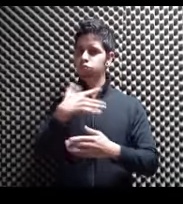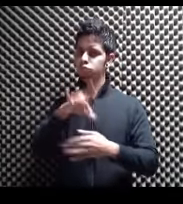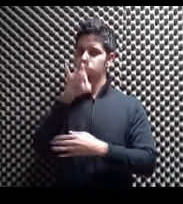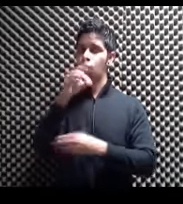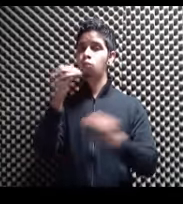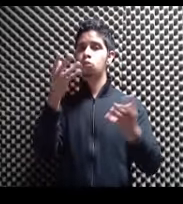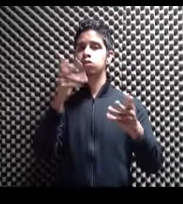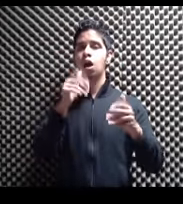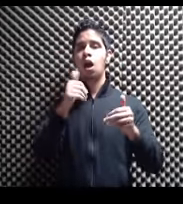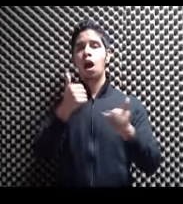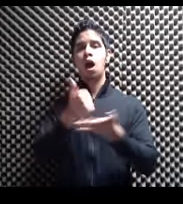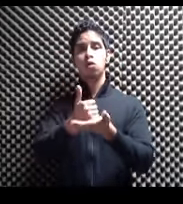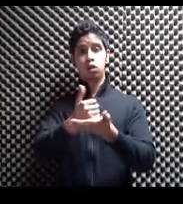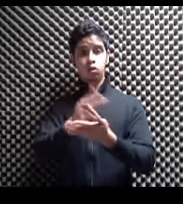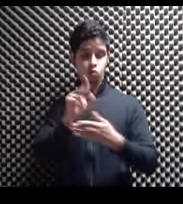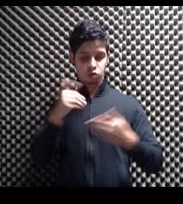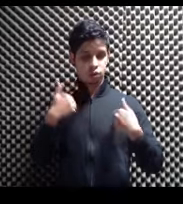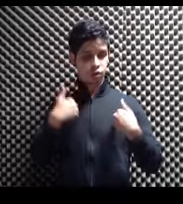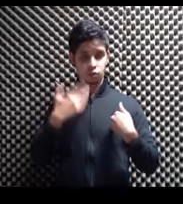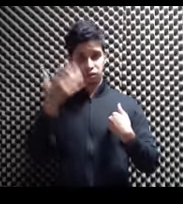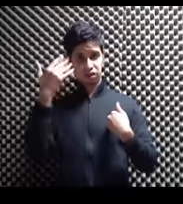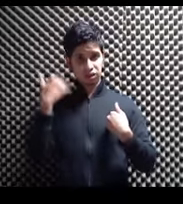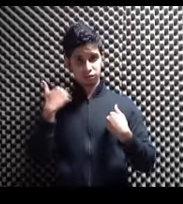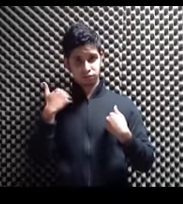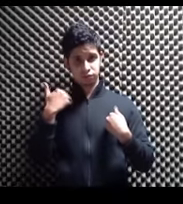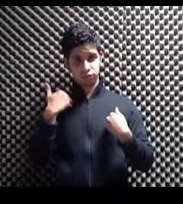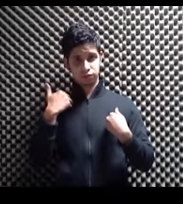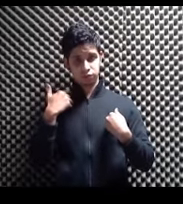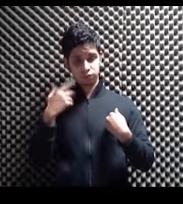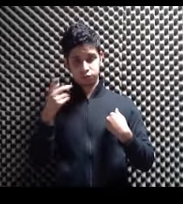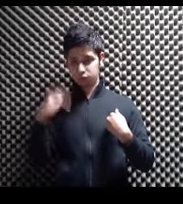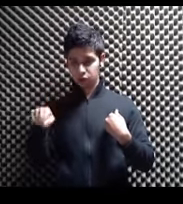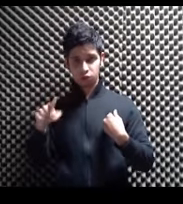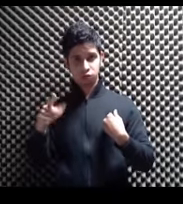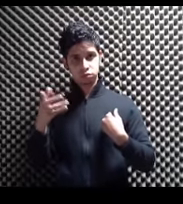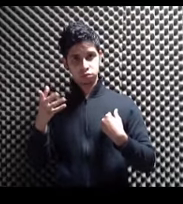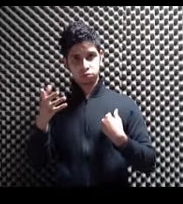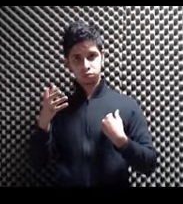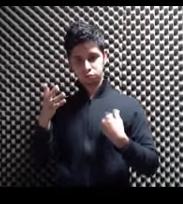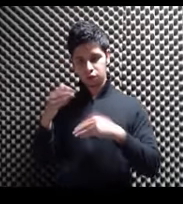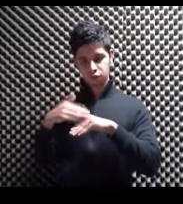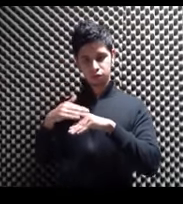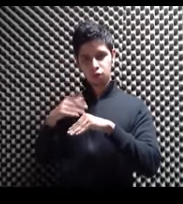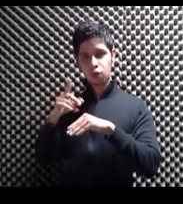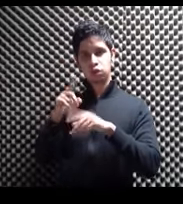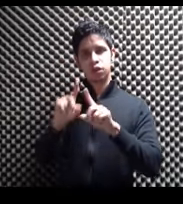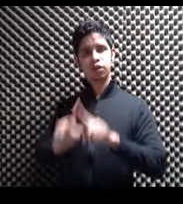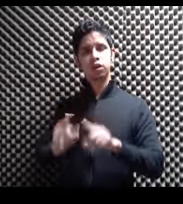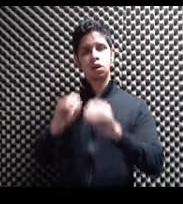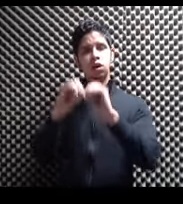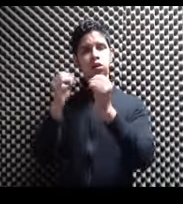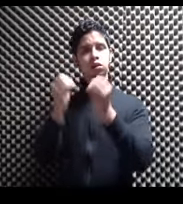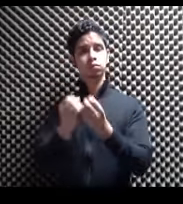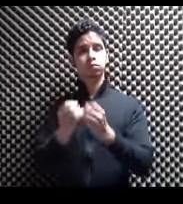Ellos han hecho ese acercamiento con diferentes organizaciones. ¿Cuál ha sido el